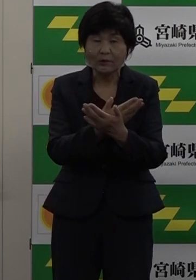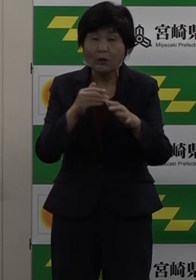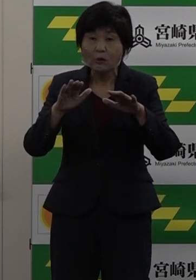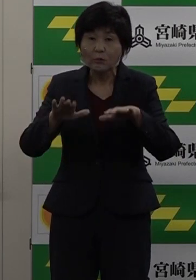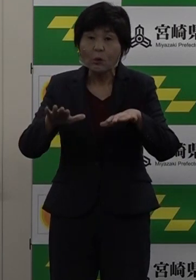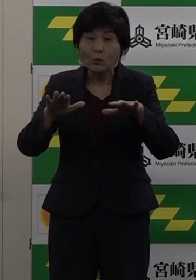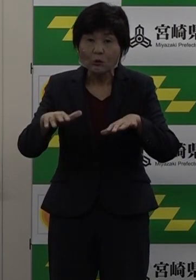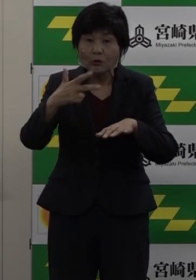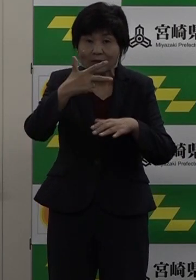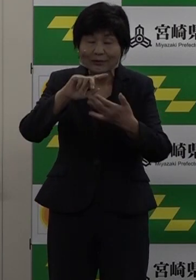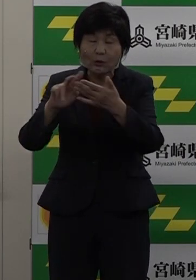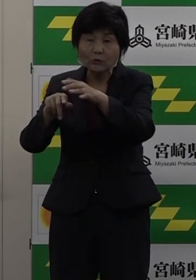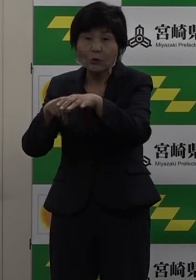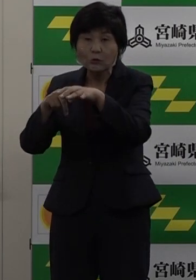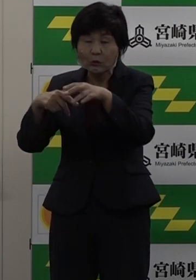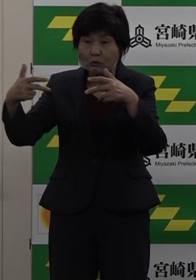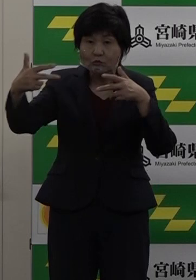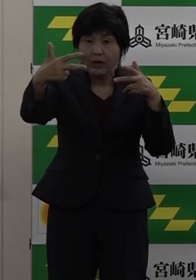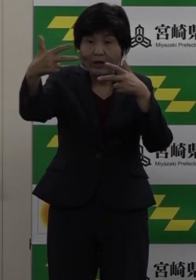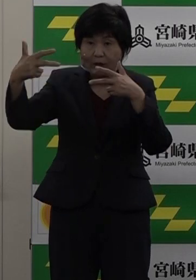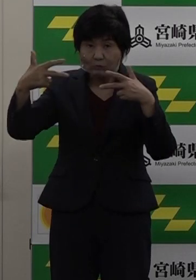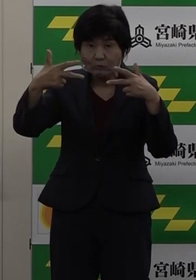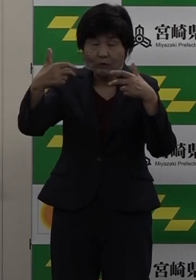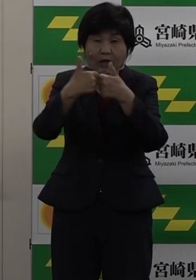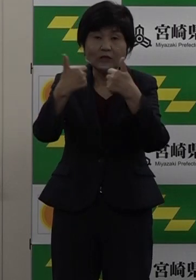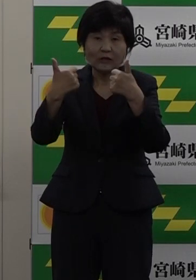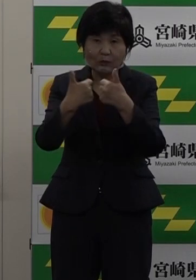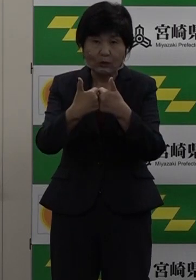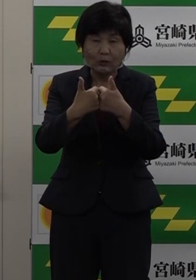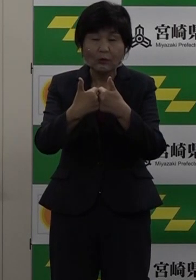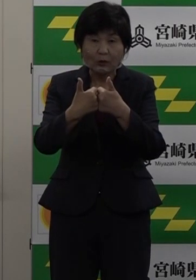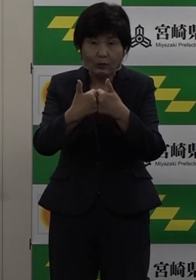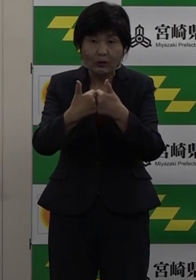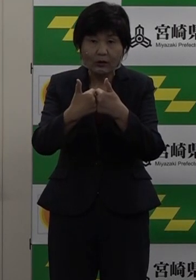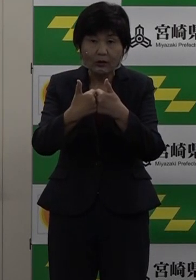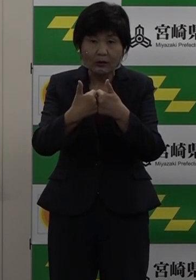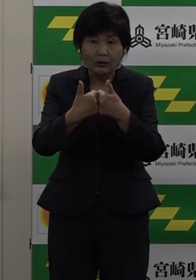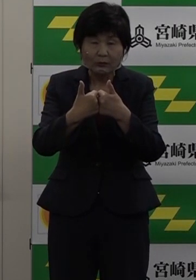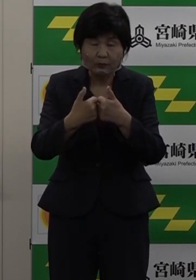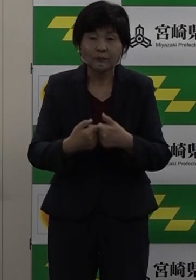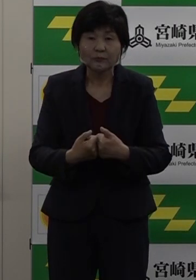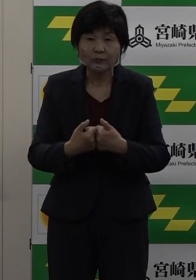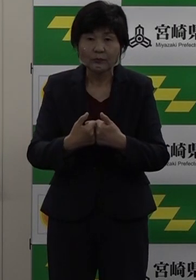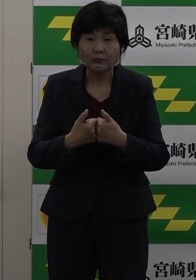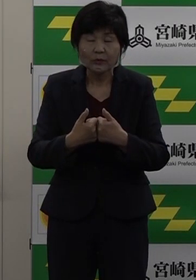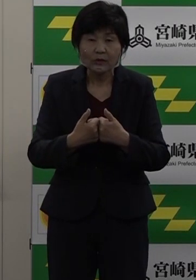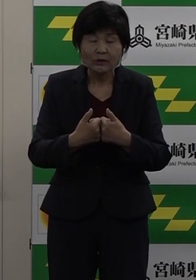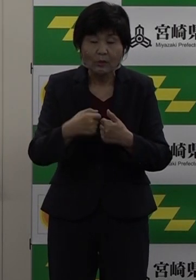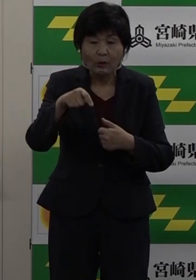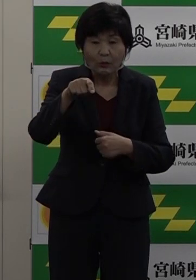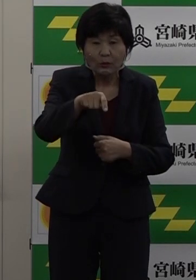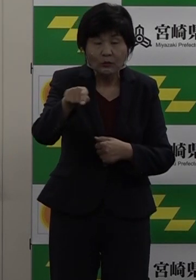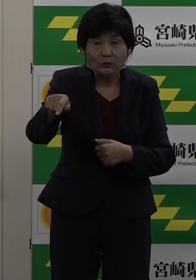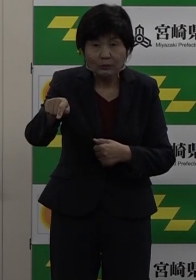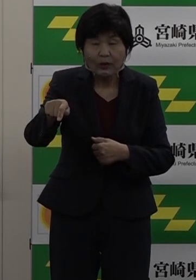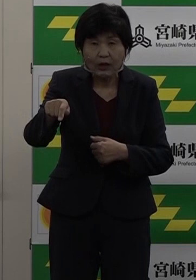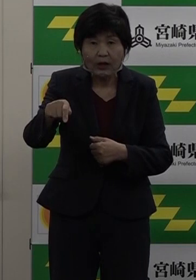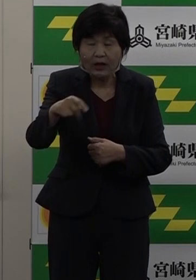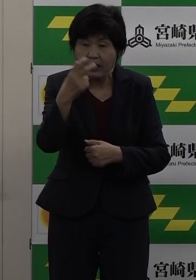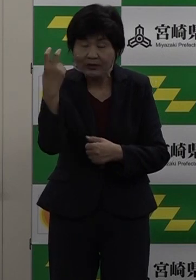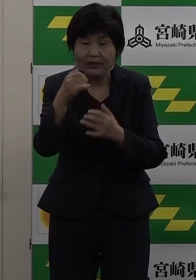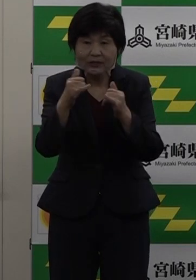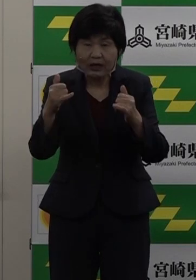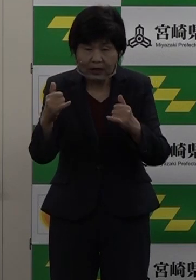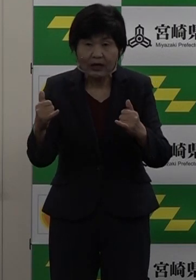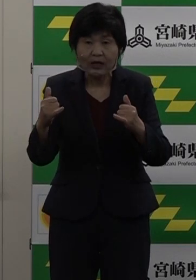村長とのウェブ会議におきましてもほとんど感染者が確認をされていない市町村もあるわけでありますが、それも